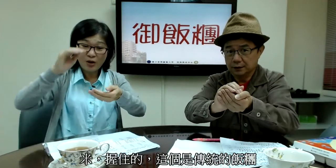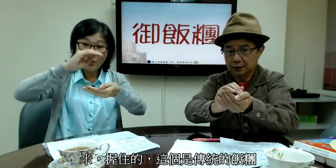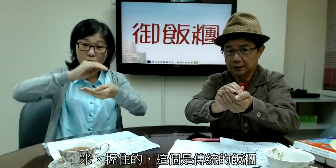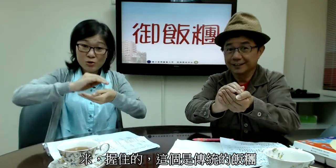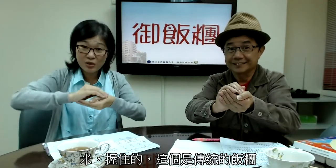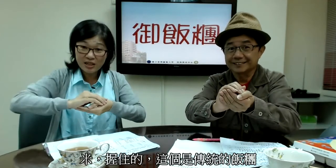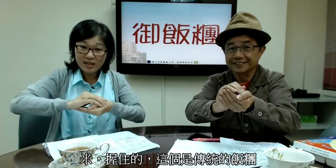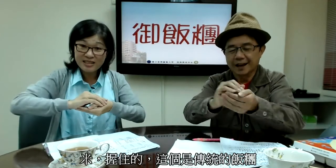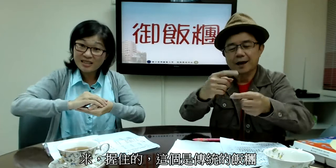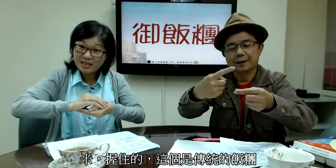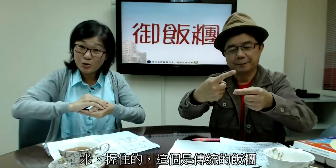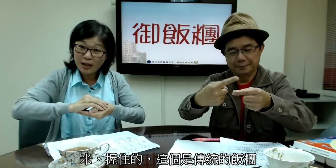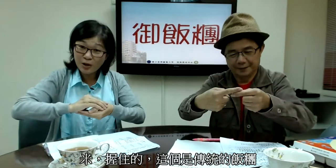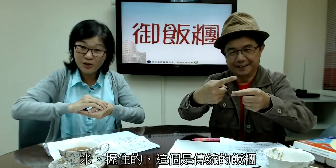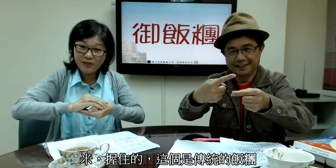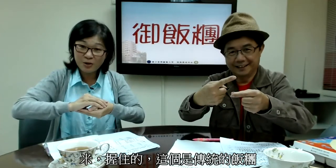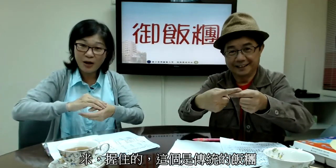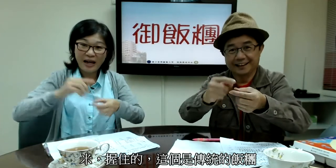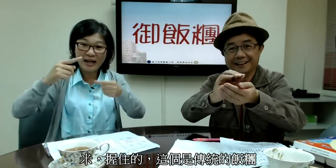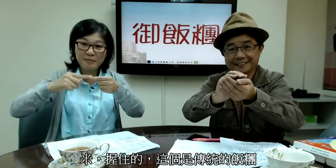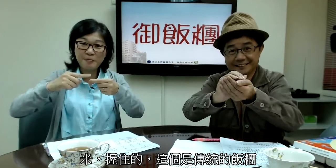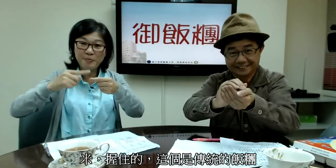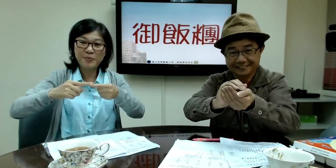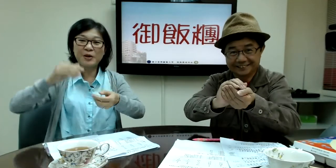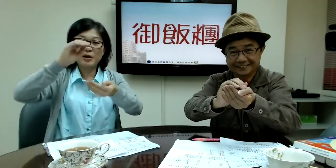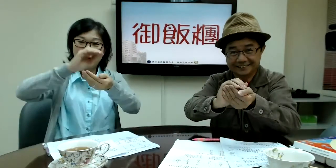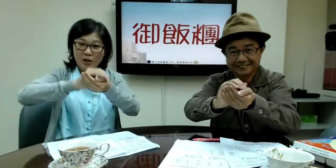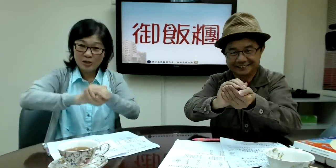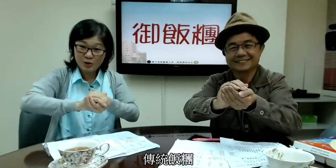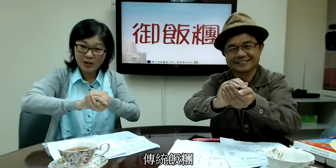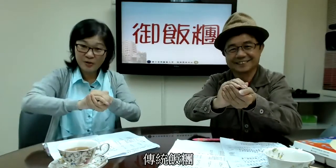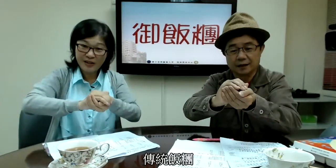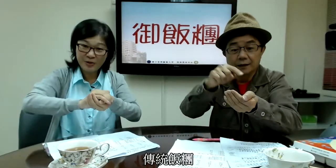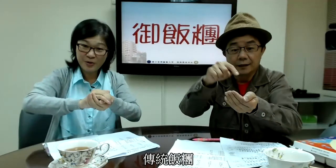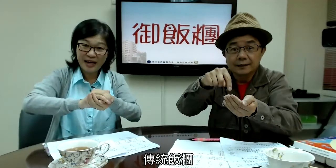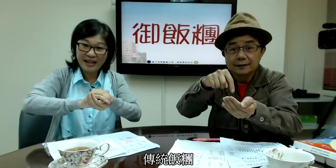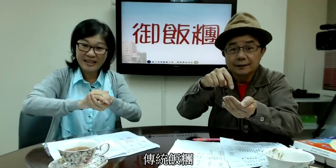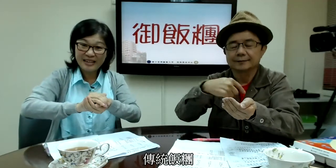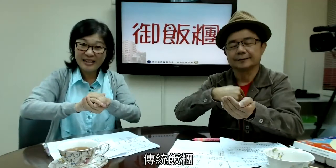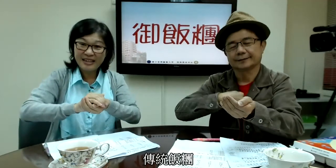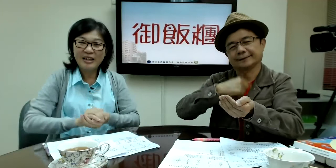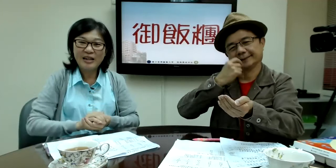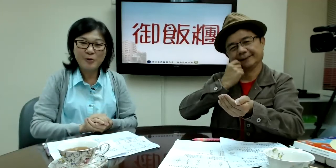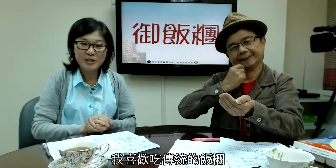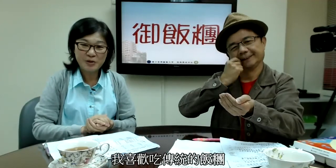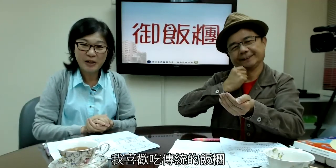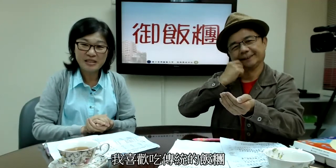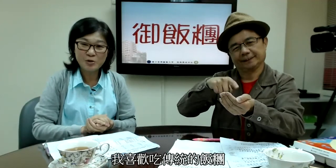握住的，这个是传统的饭团，传统饭团，我喜欢吃传